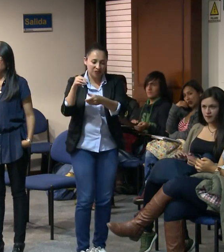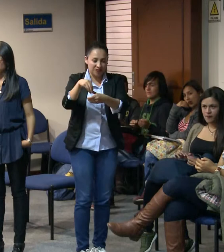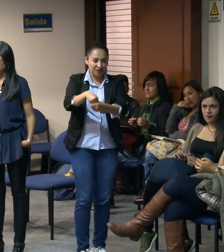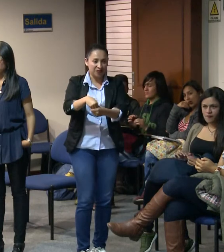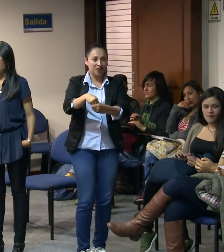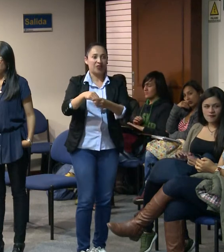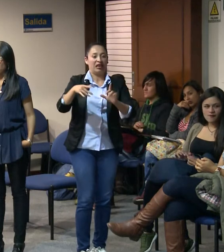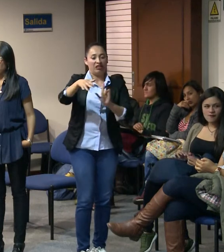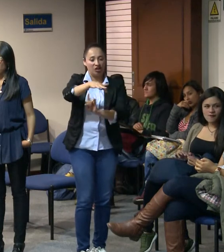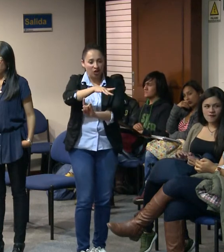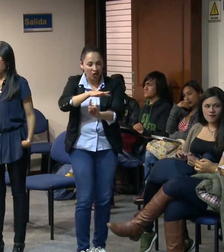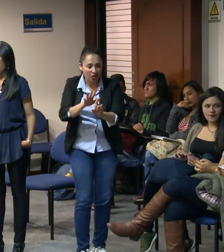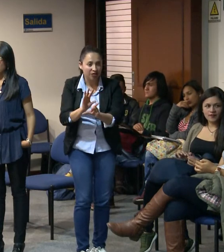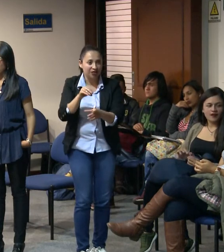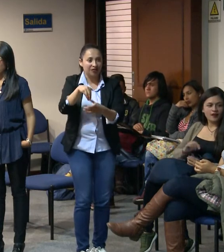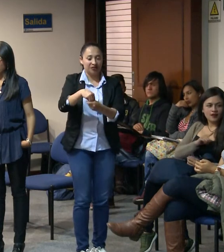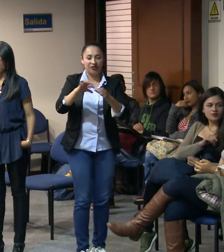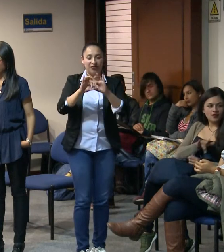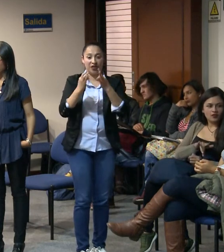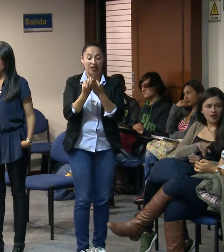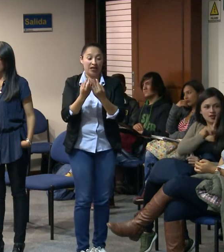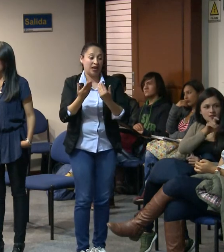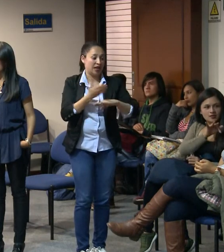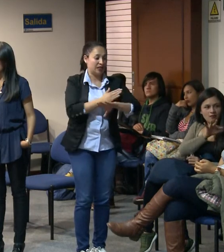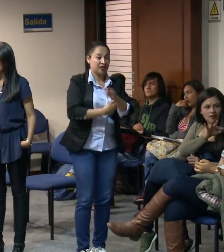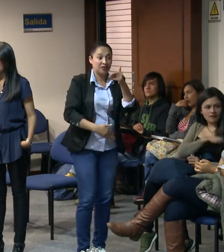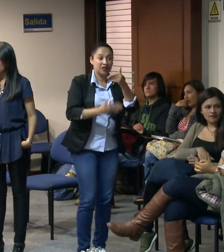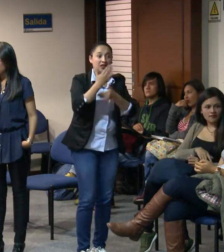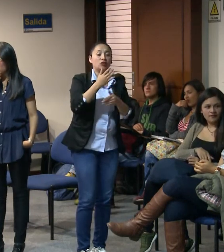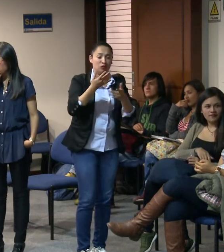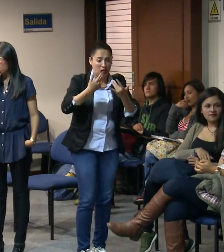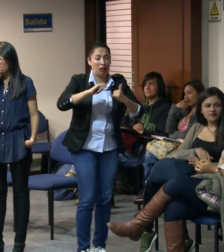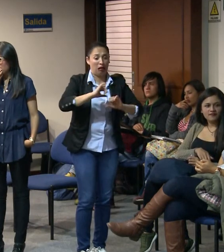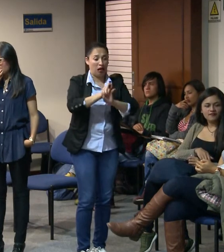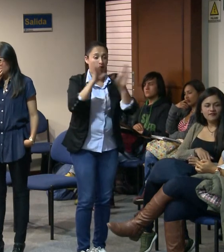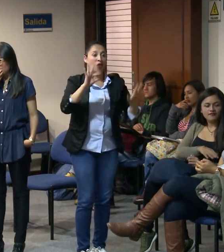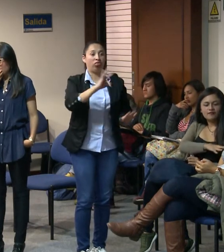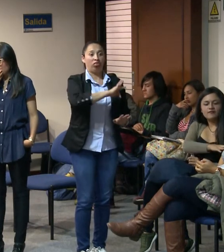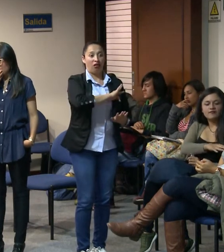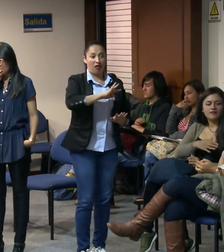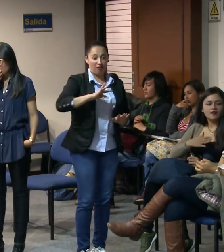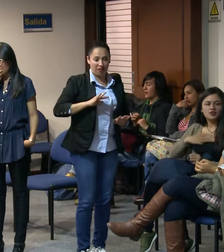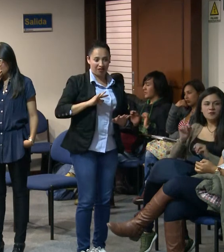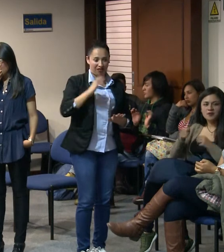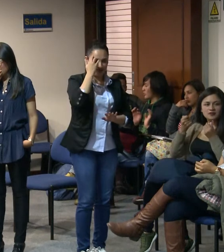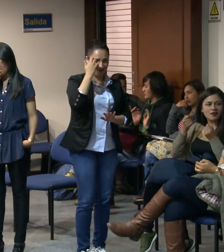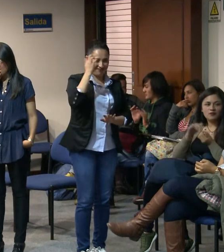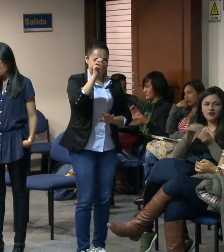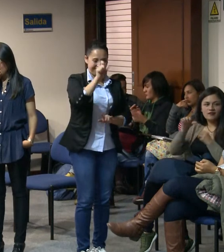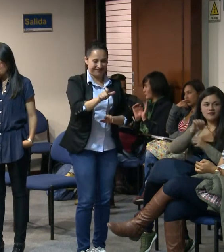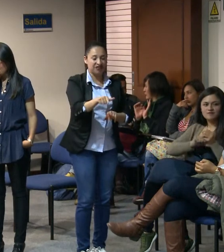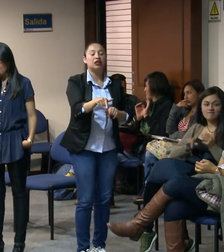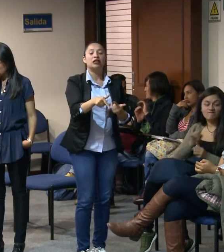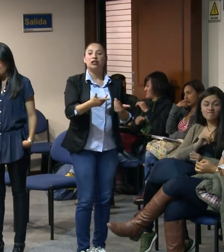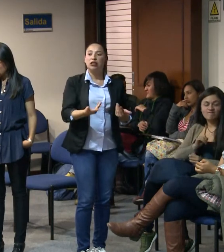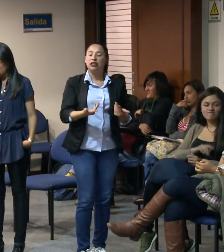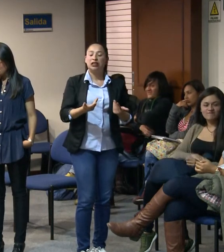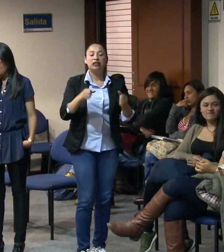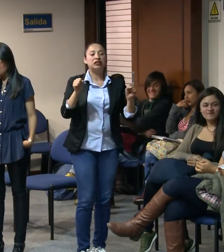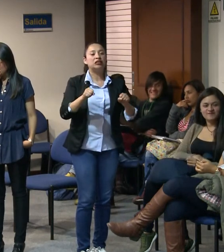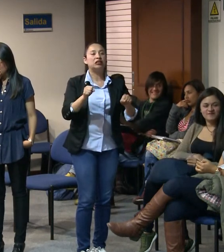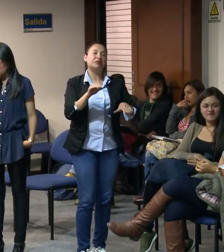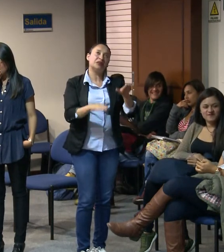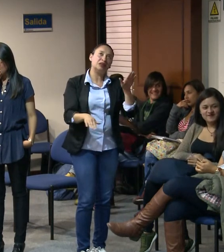Porque al principio nosotros nos dimos cuenta que sí, tenían terapeutas, pero pues muchas, pues sí, era algo como más,